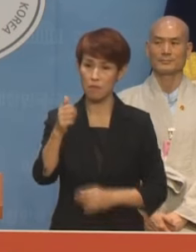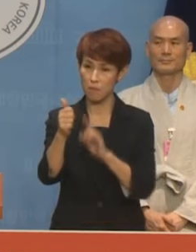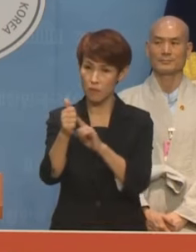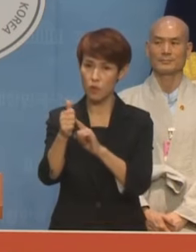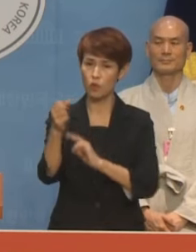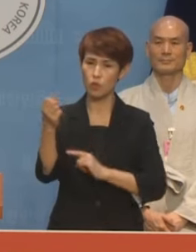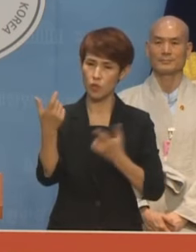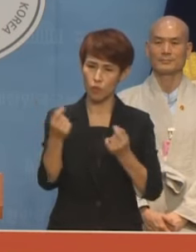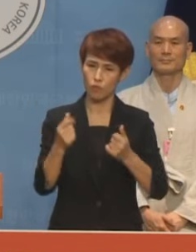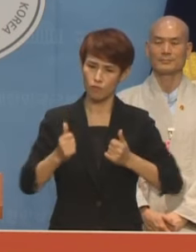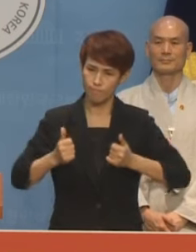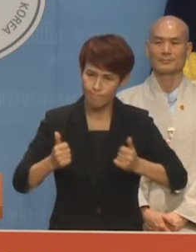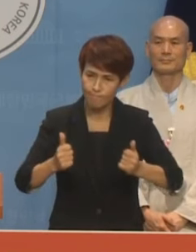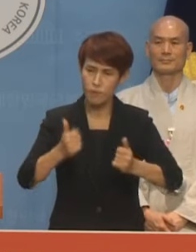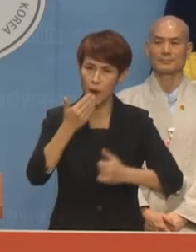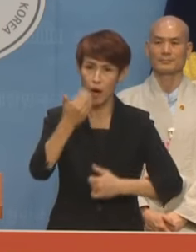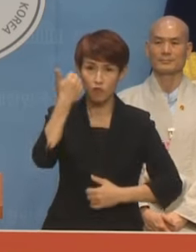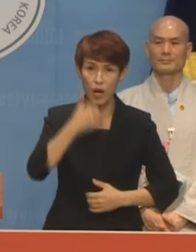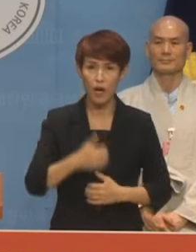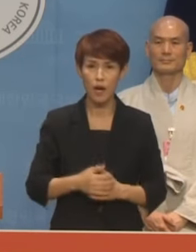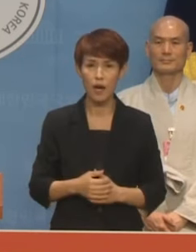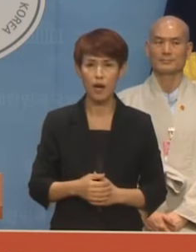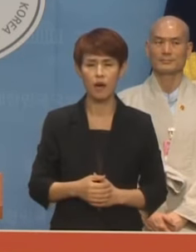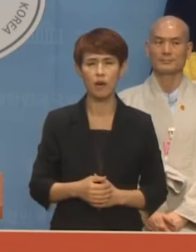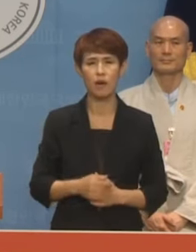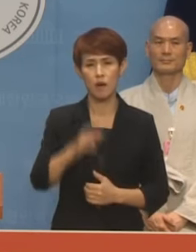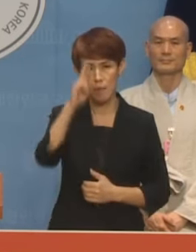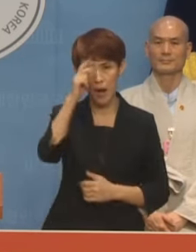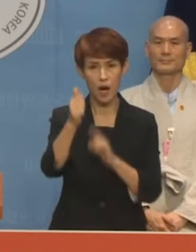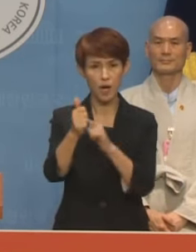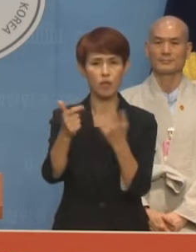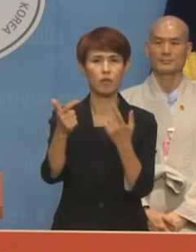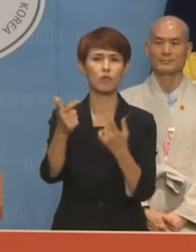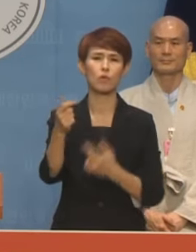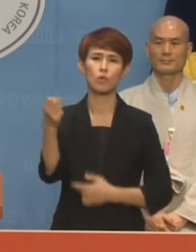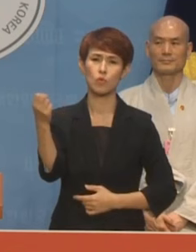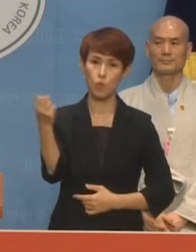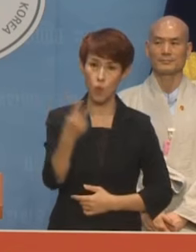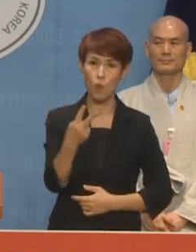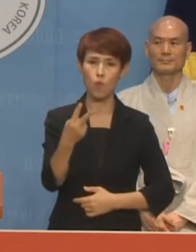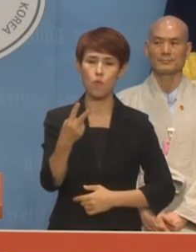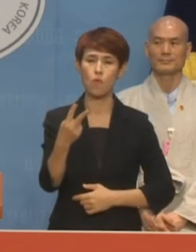나오겠는가? 제2의 박정훈 대령은 반드시 나옵니다.